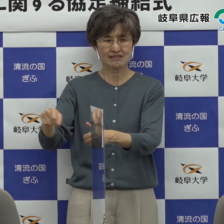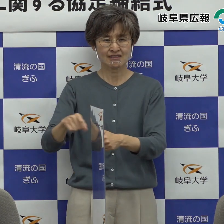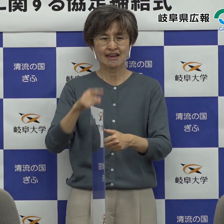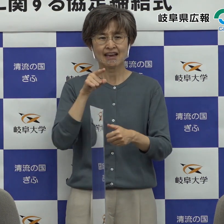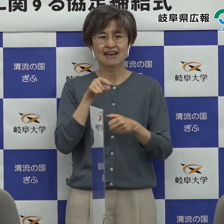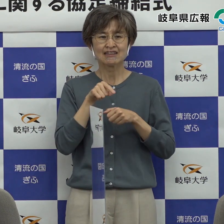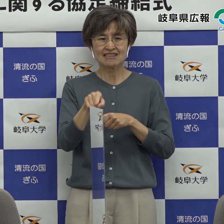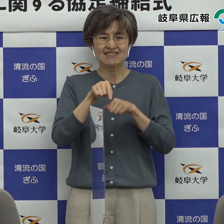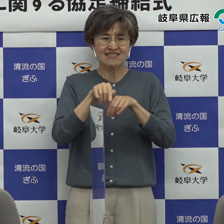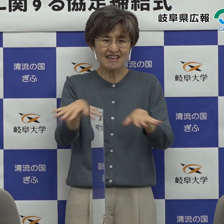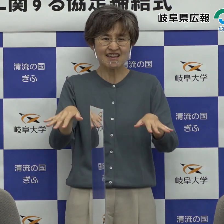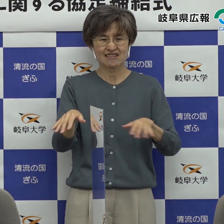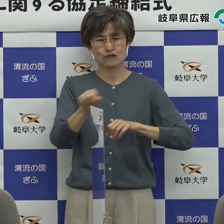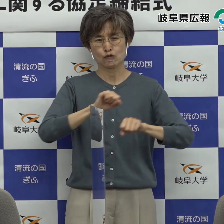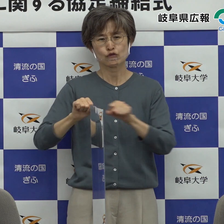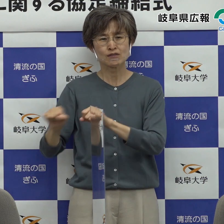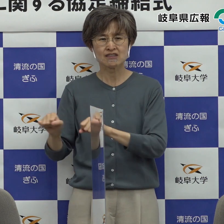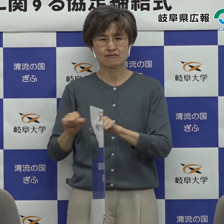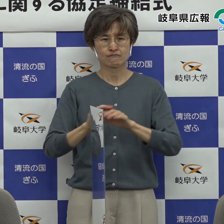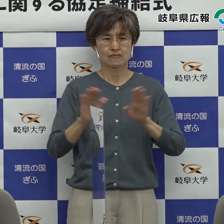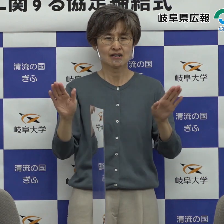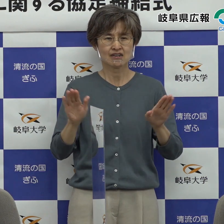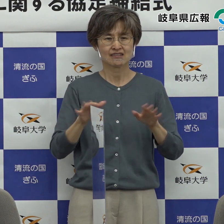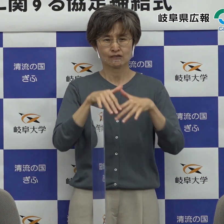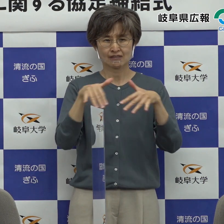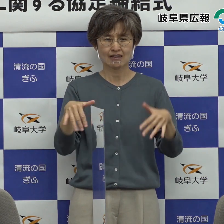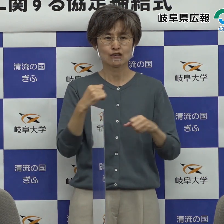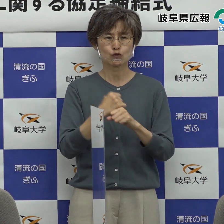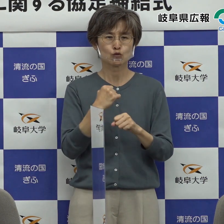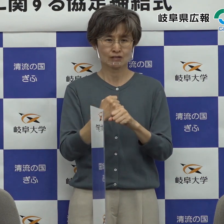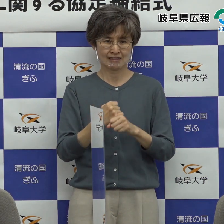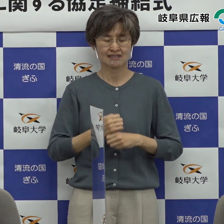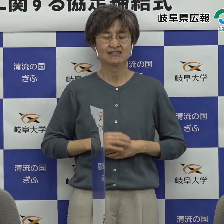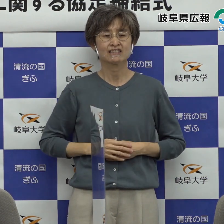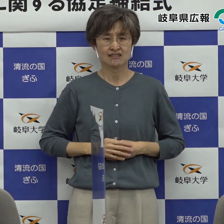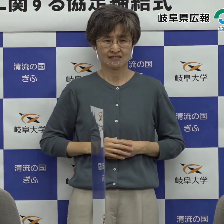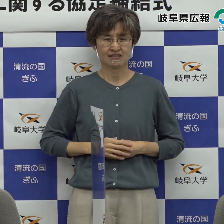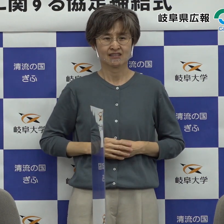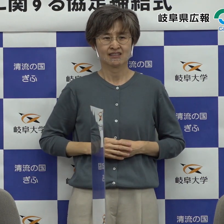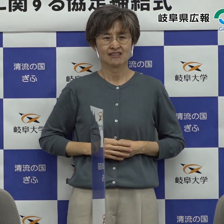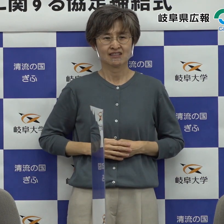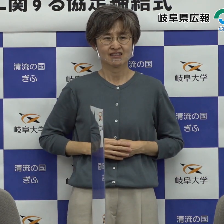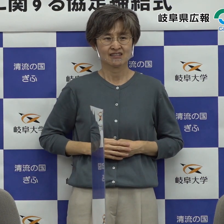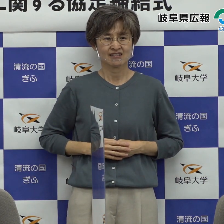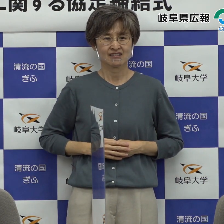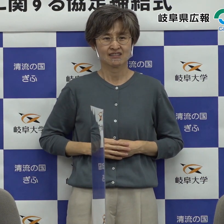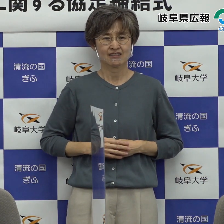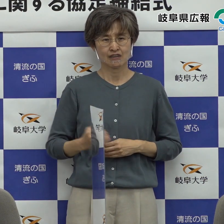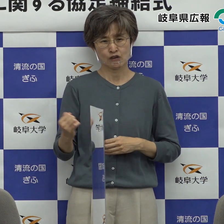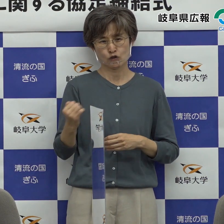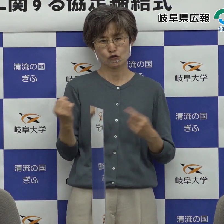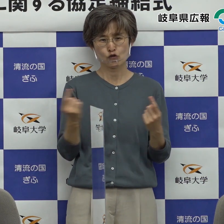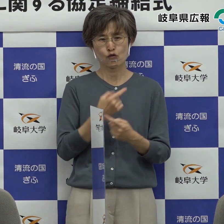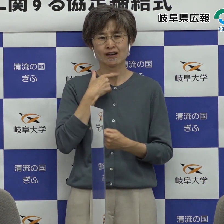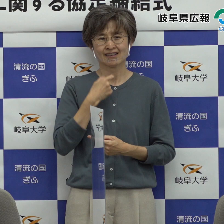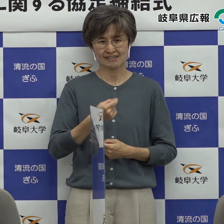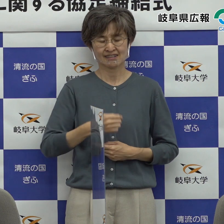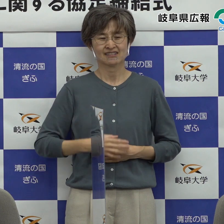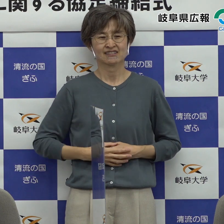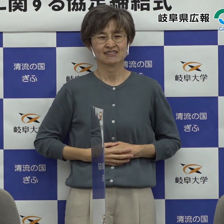というような、そういうようなこうオール岐阜の体制づくりをさらにですね、強化していく